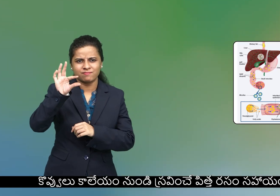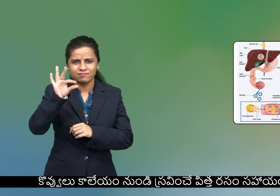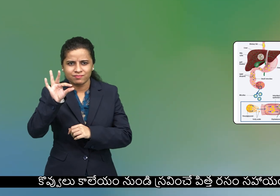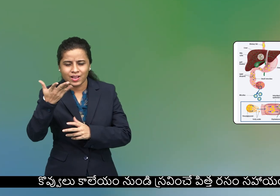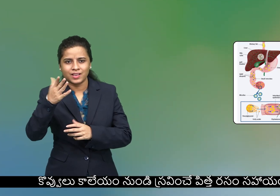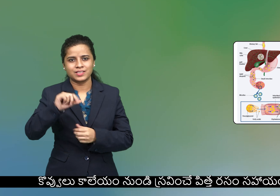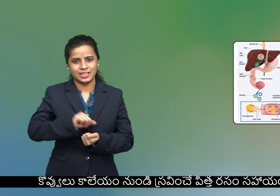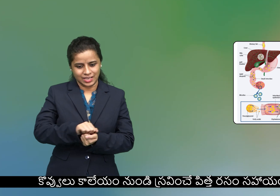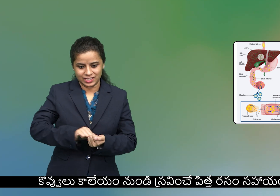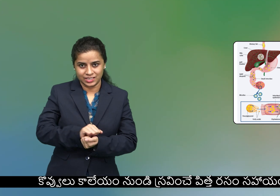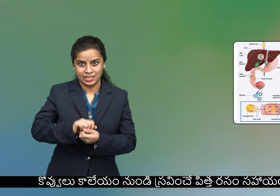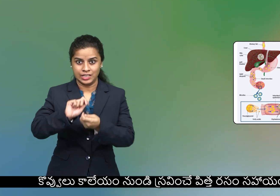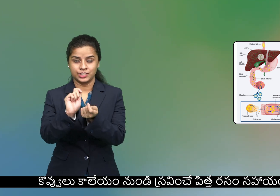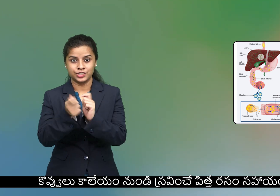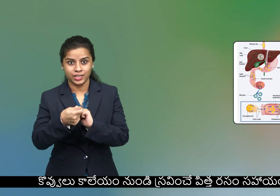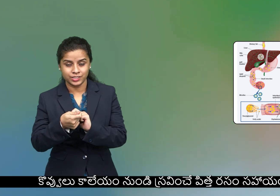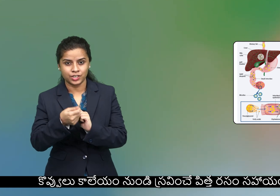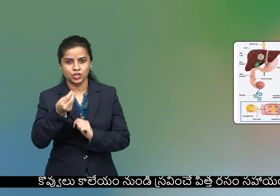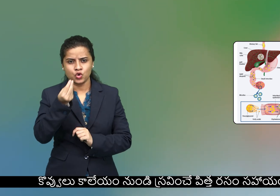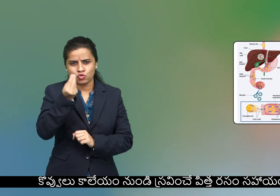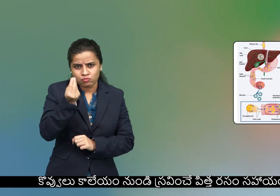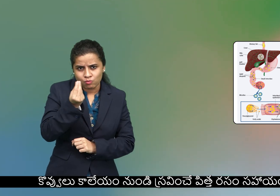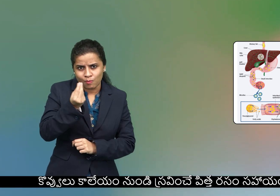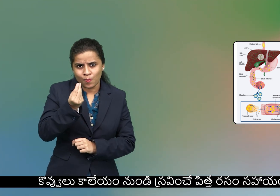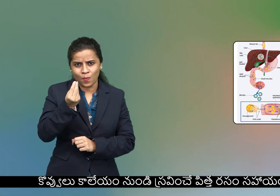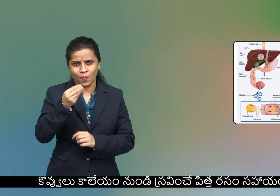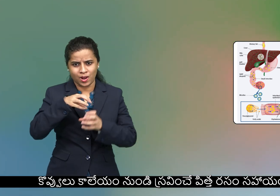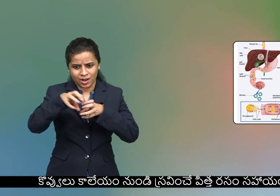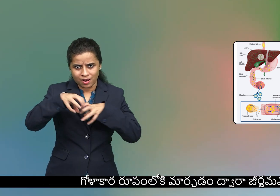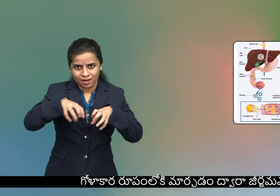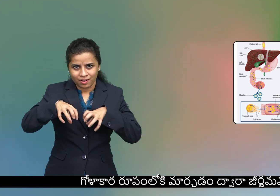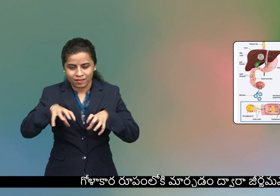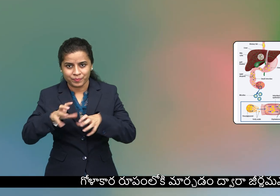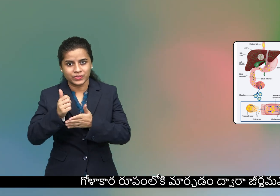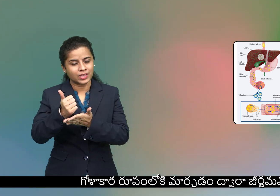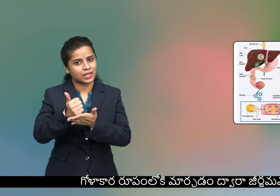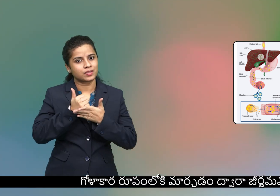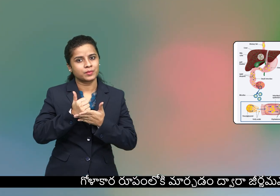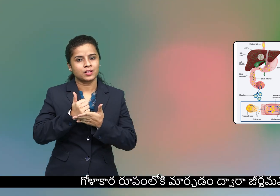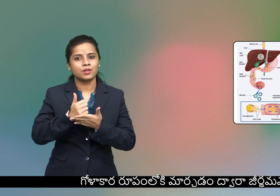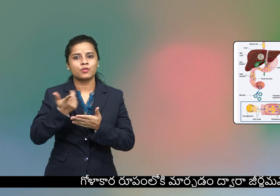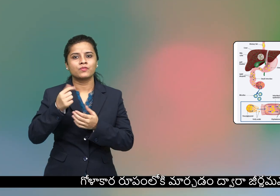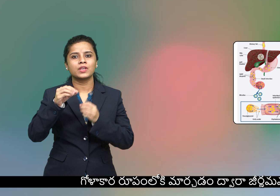స్రవించే పిత్తరసం సహాయంతో వాటిని చిన్న గోళాకార రూపంలోకి మార్చడం